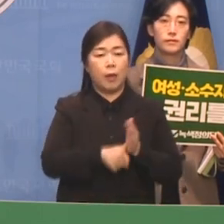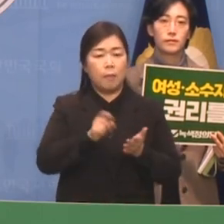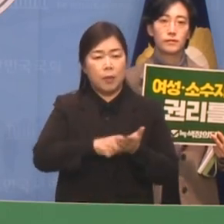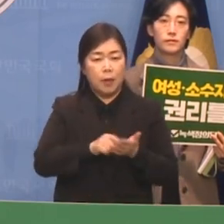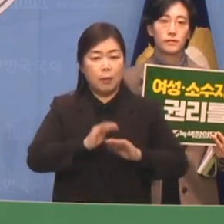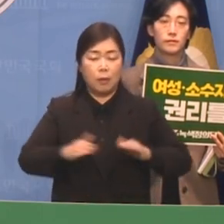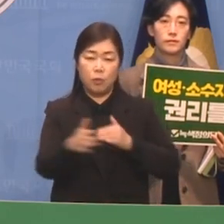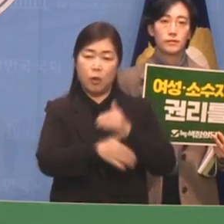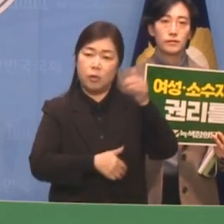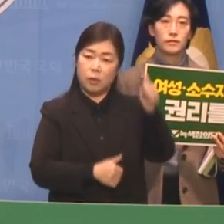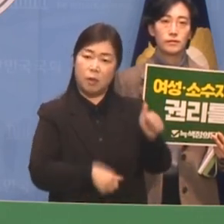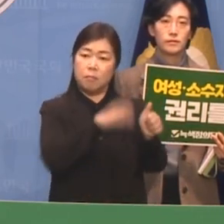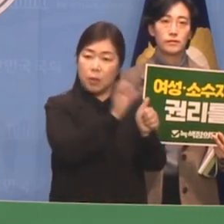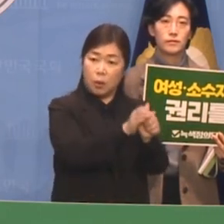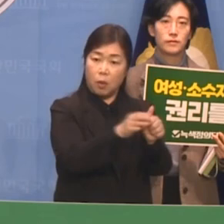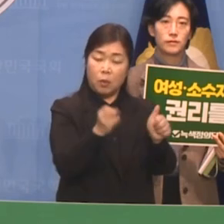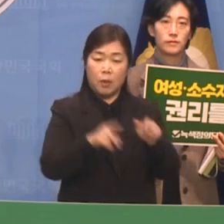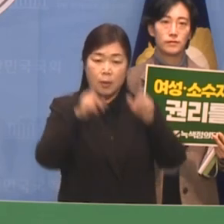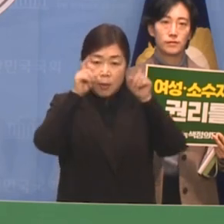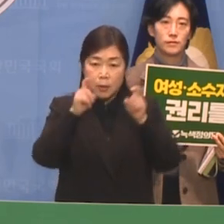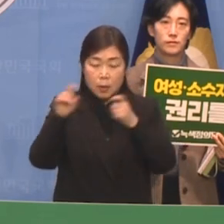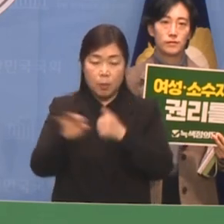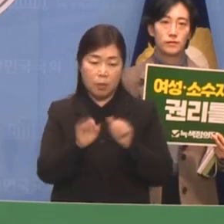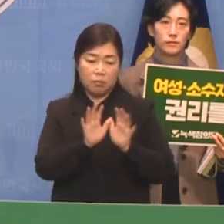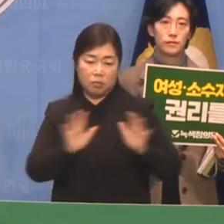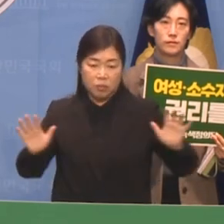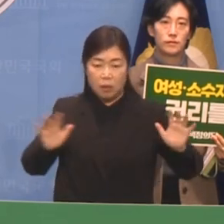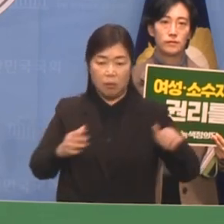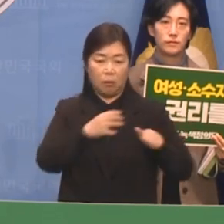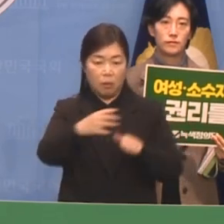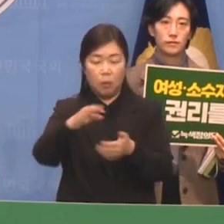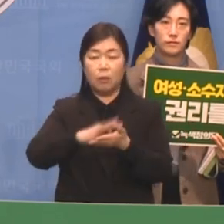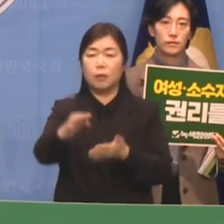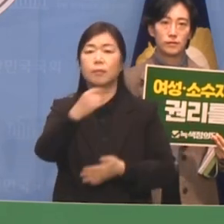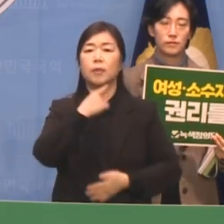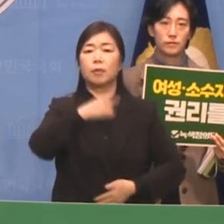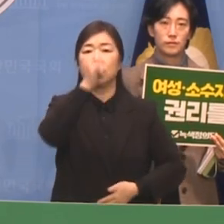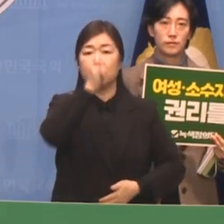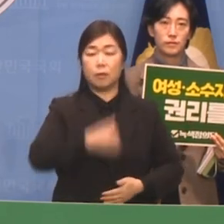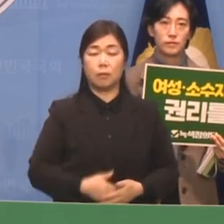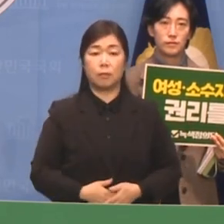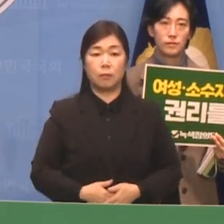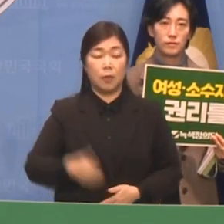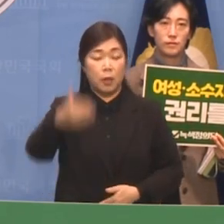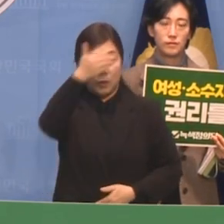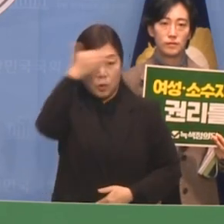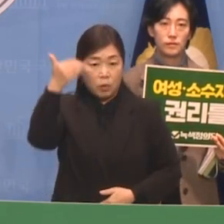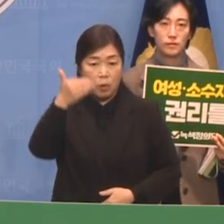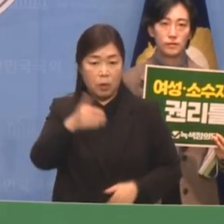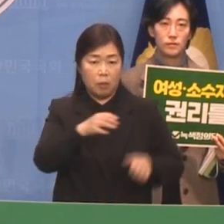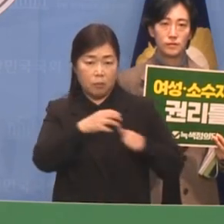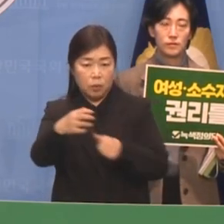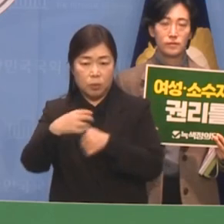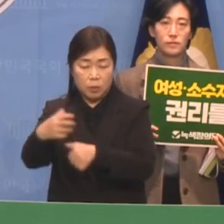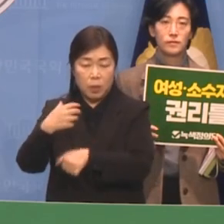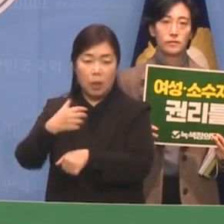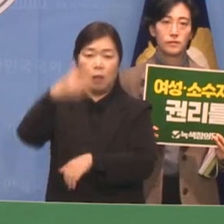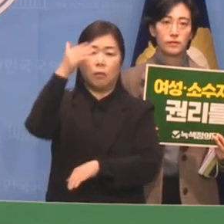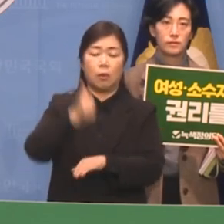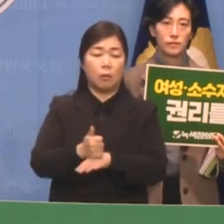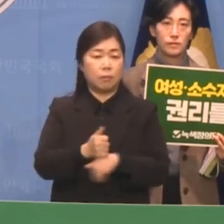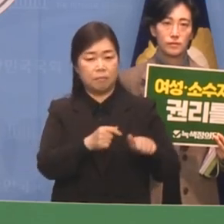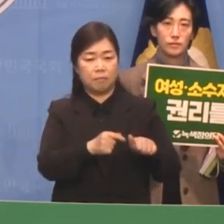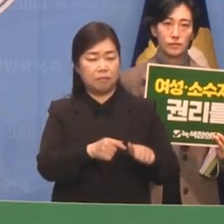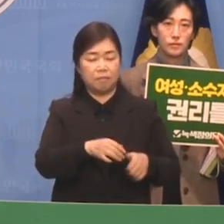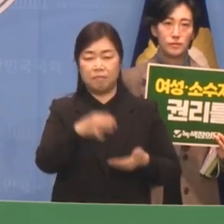호명되었으며 심지어 사진 한 켠의 배경으로 사용되기도 했습니다. 청년을 상품처럼 활용하다가 그 상품의 매력이